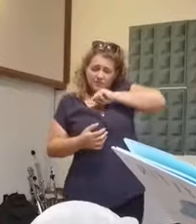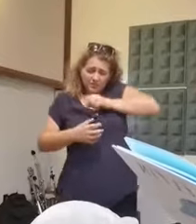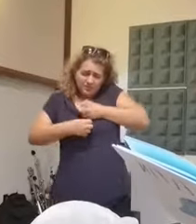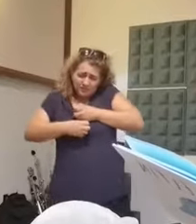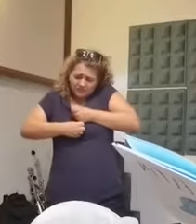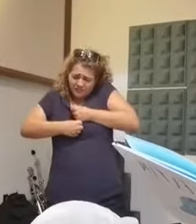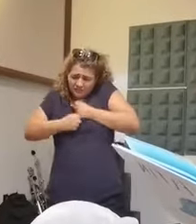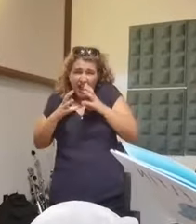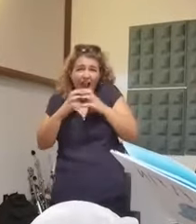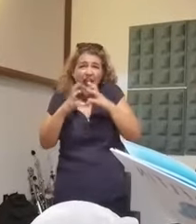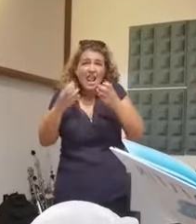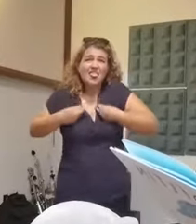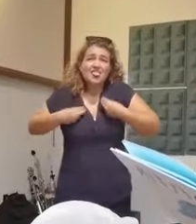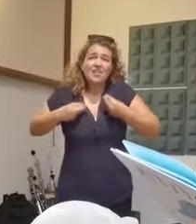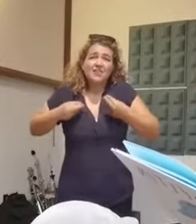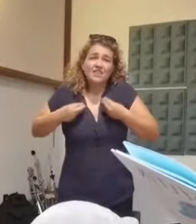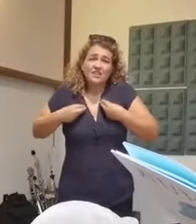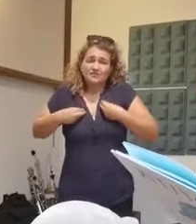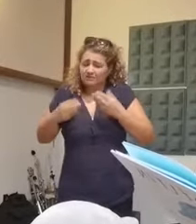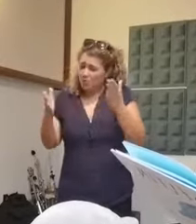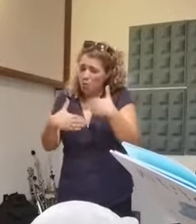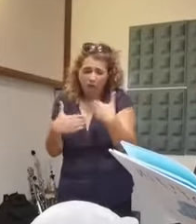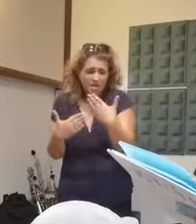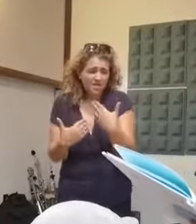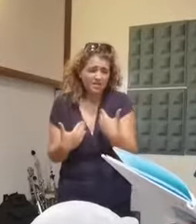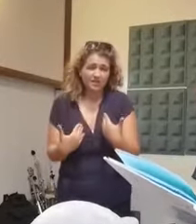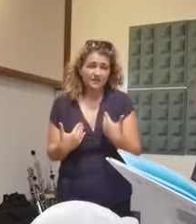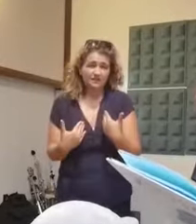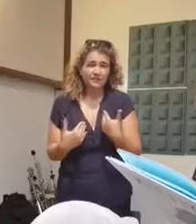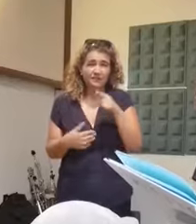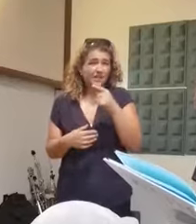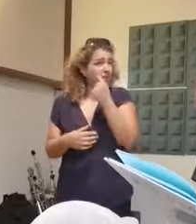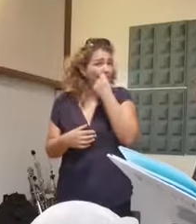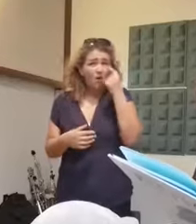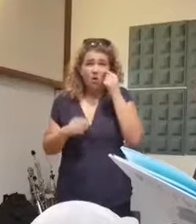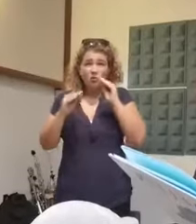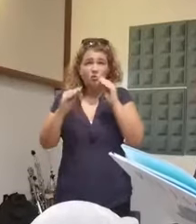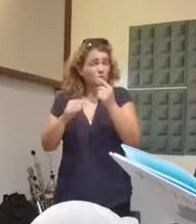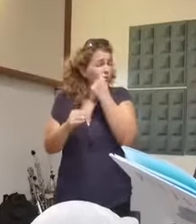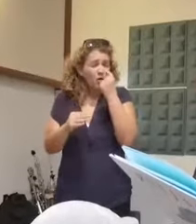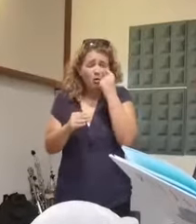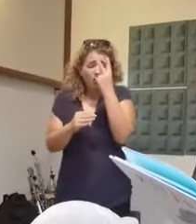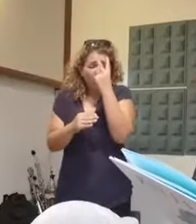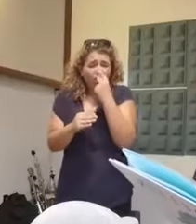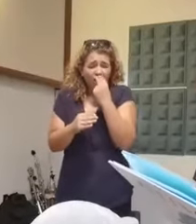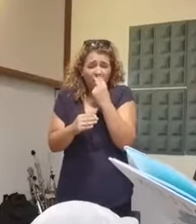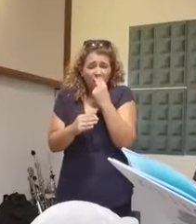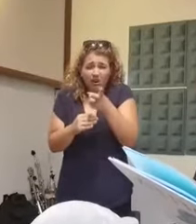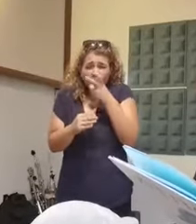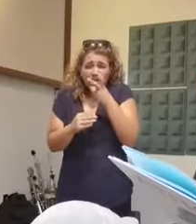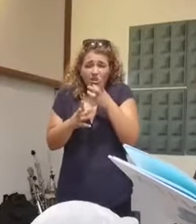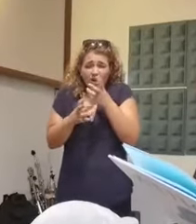quitó las ganas de vivir. Cerró los ojos con mucha fuerza, aguantando la